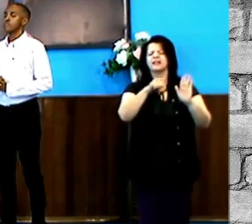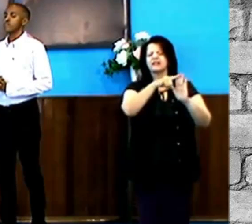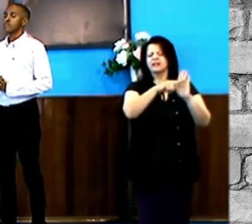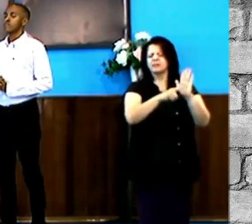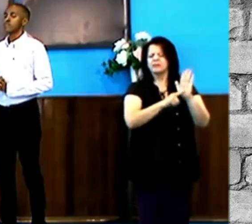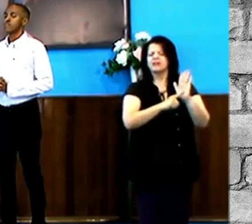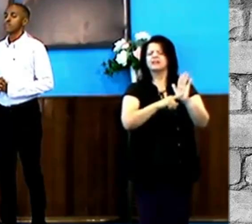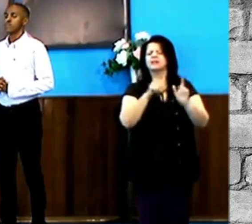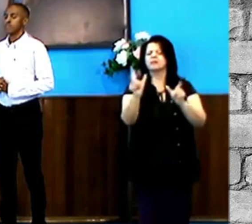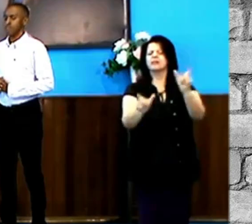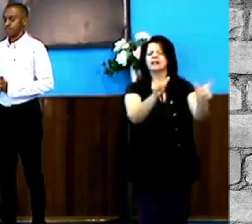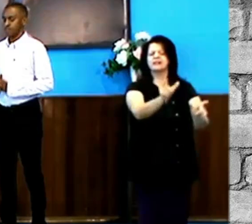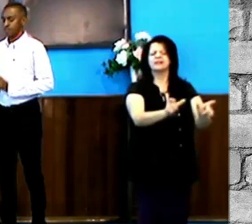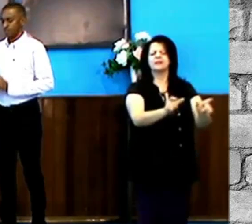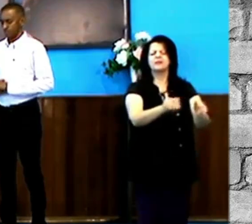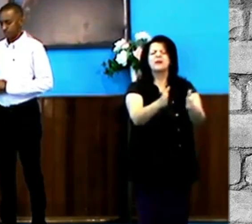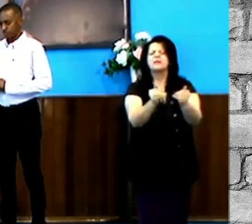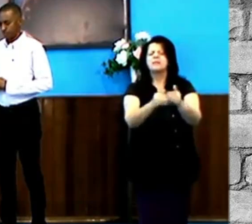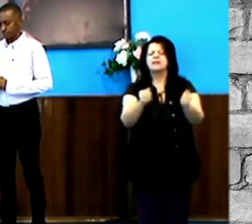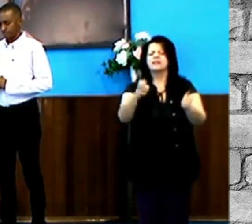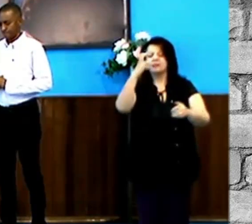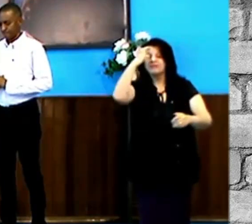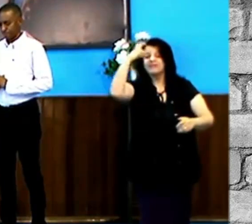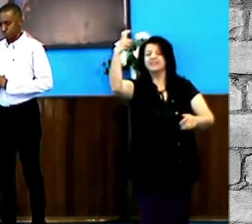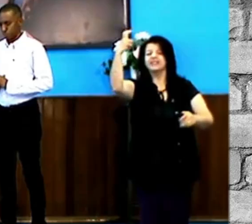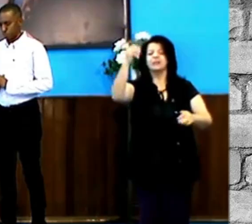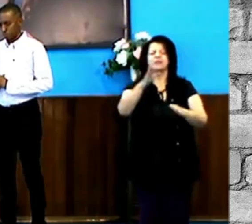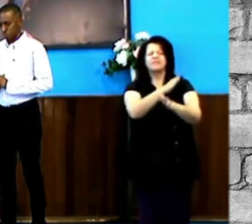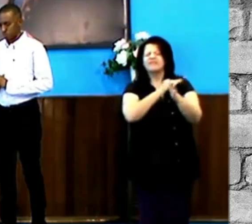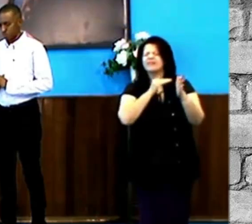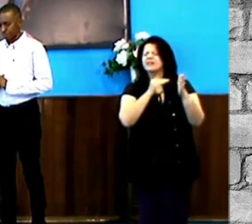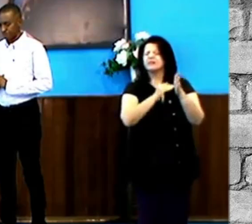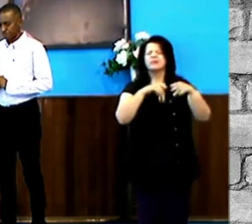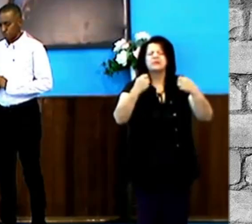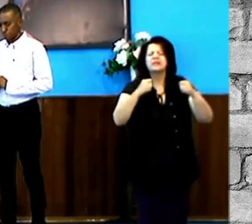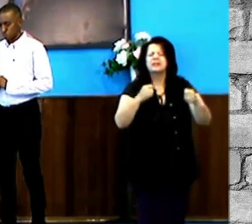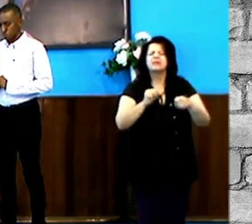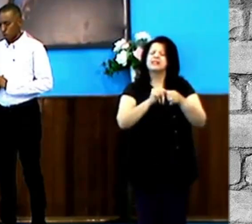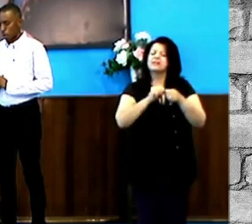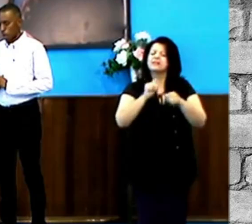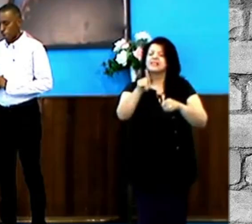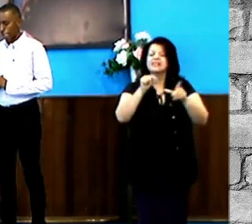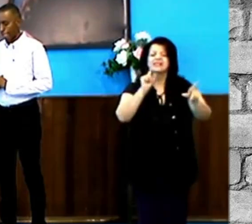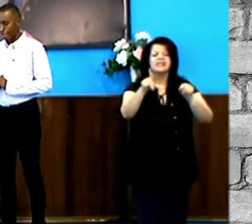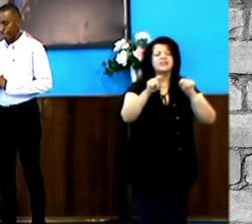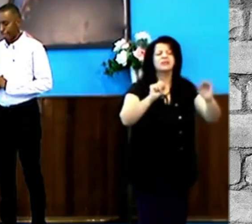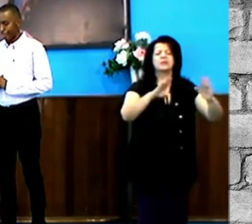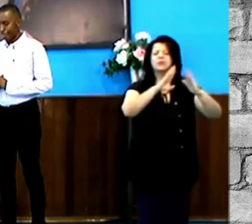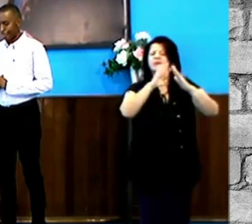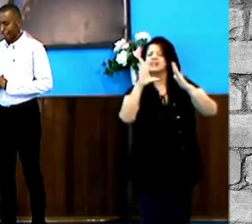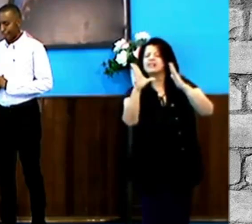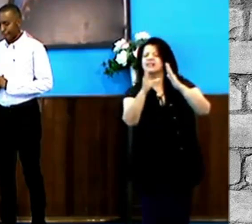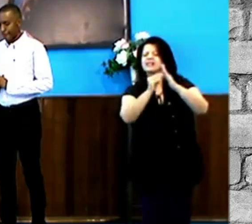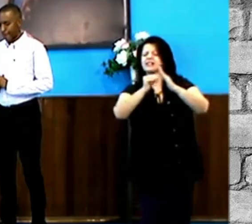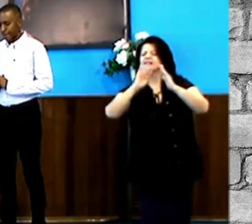a todos que tomam decisões, ó Pai, a todos os níveis de líderes, ó Pai, as nossas igrejas que estão envolvidas nas decisões